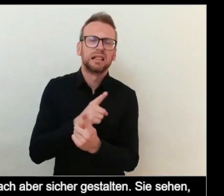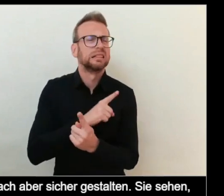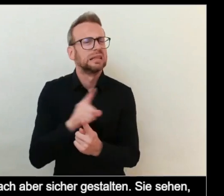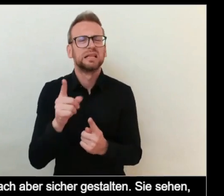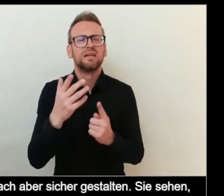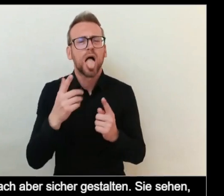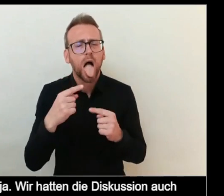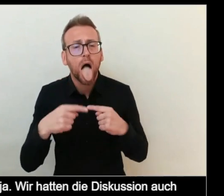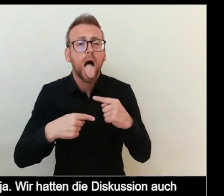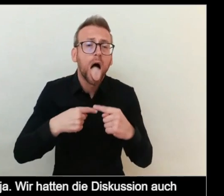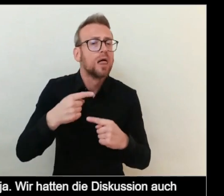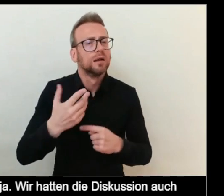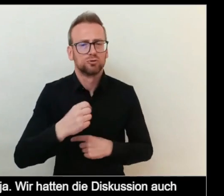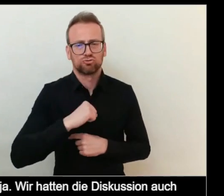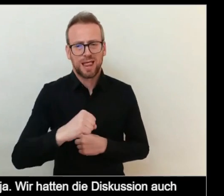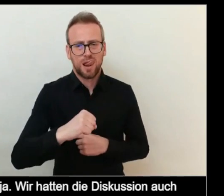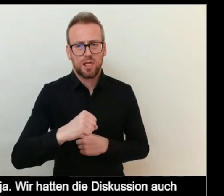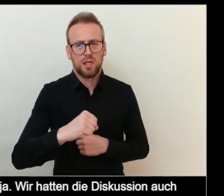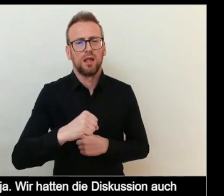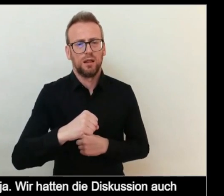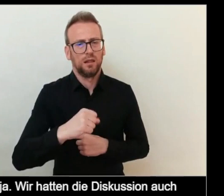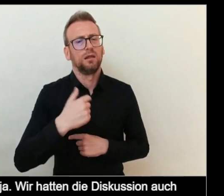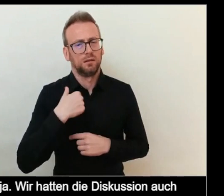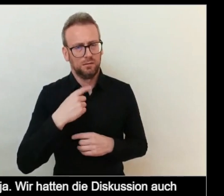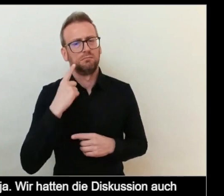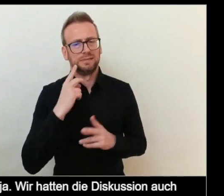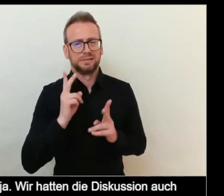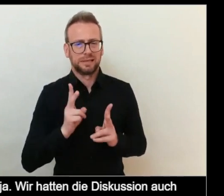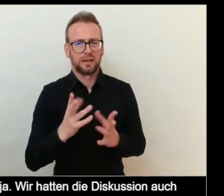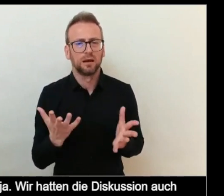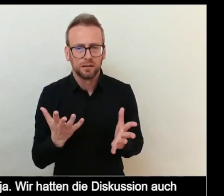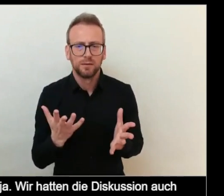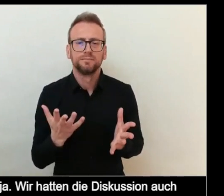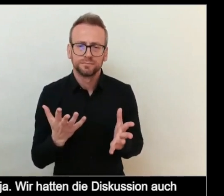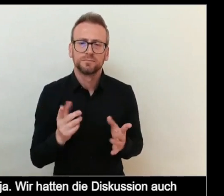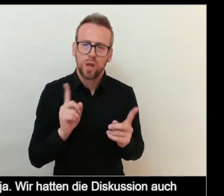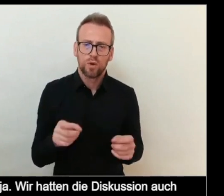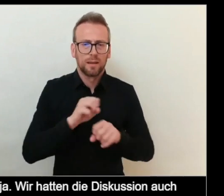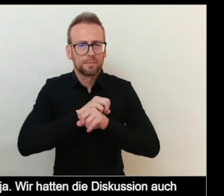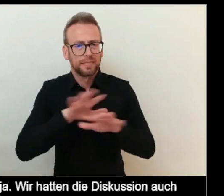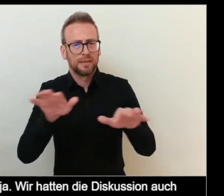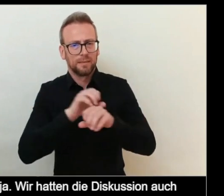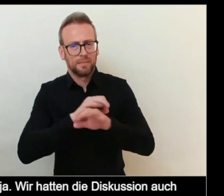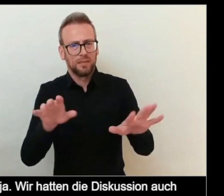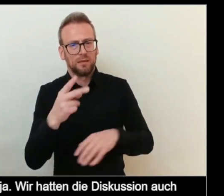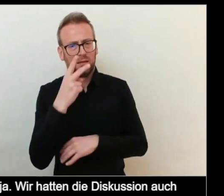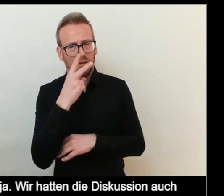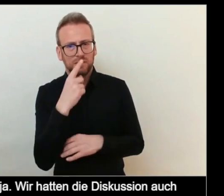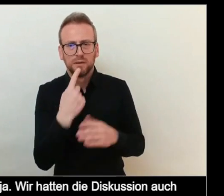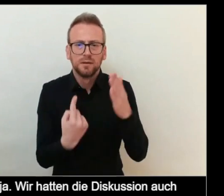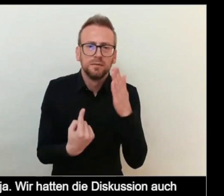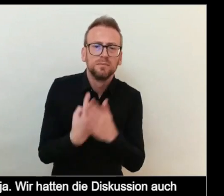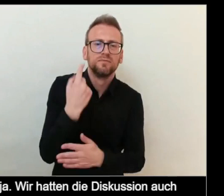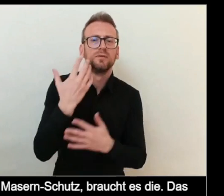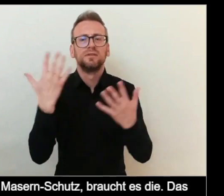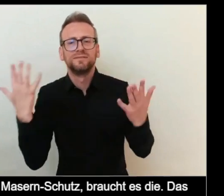ist uns auch zurückspielen, dass man eben solche Hürden auch überwinden kann, damit wir in der Praxis mit dem, was wir uns vornehmen, auch gut